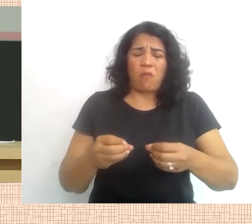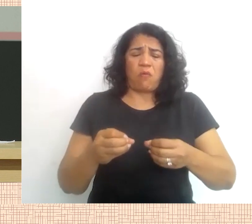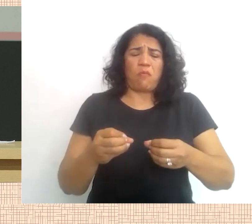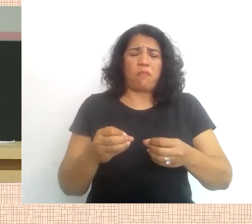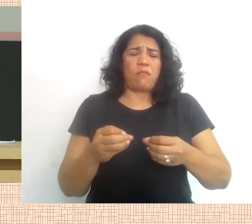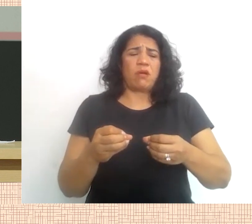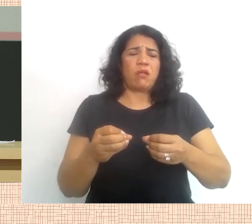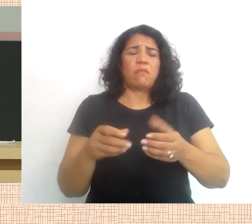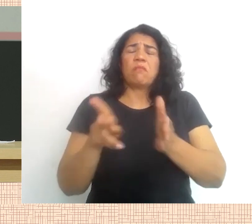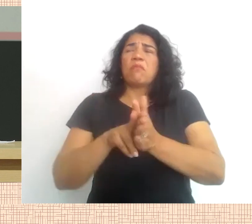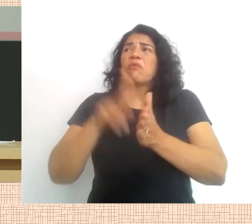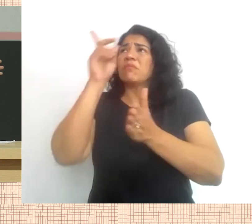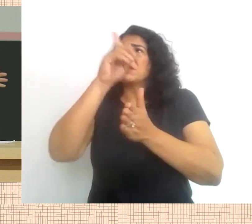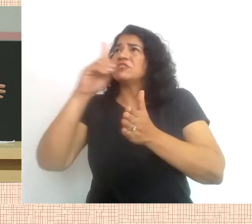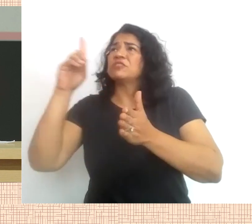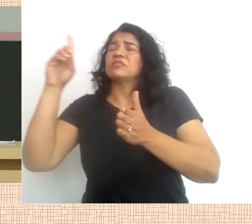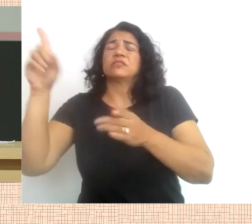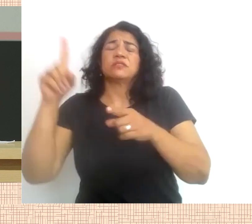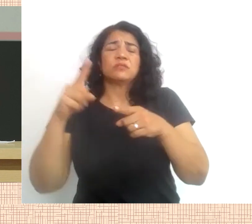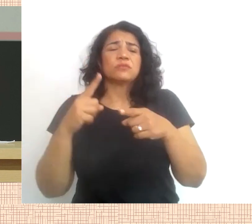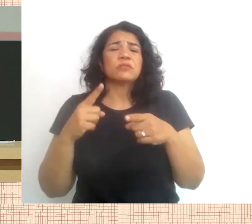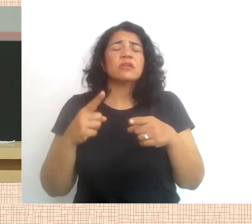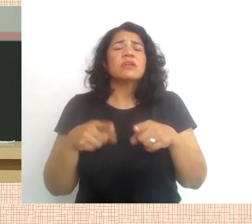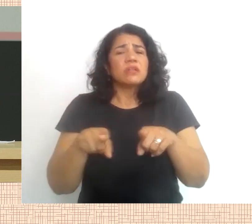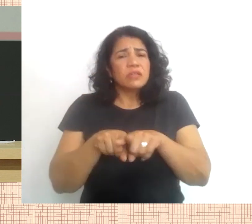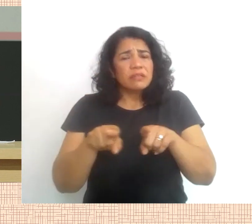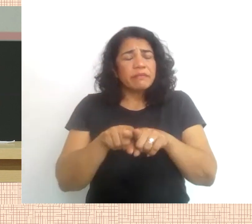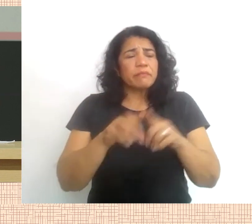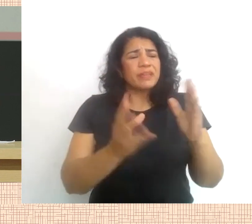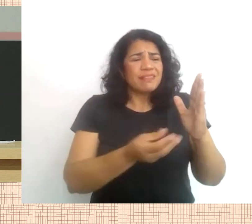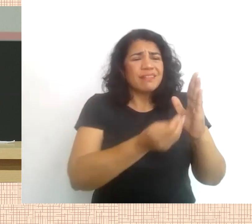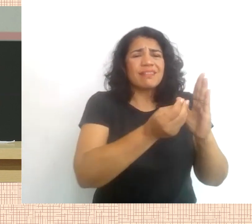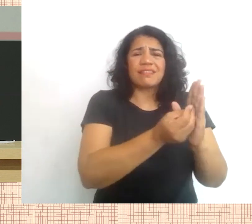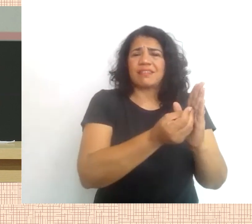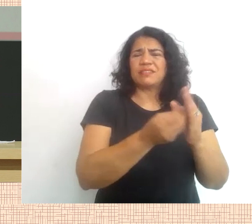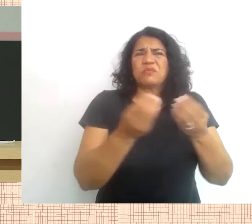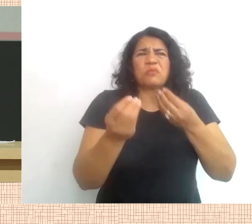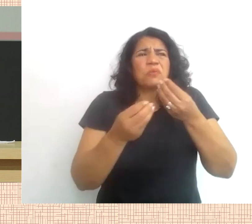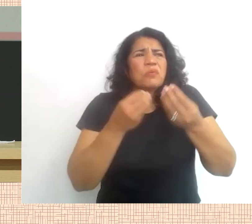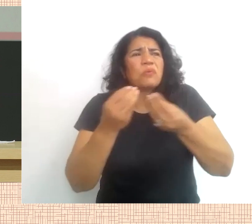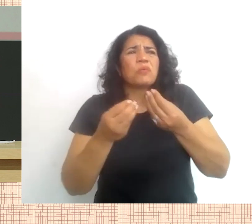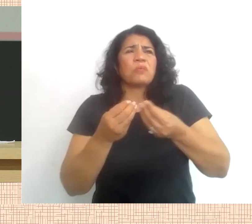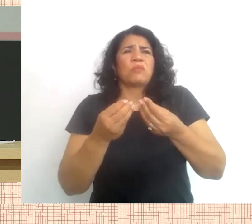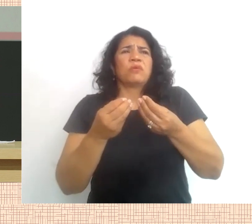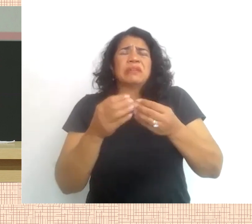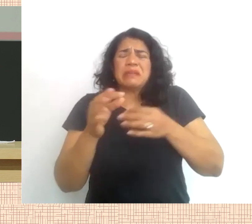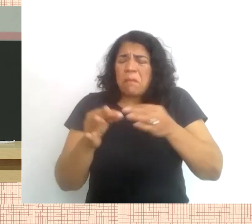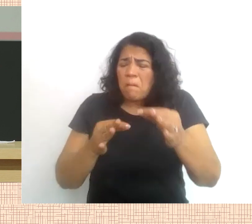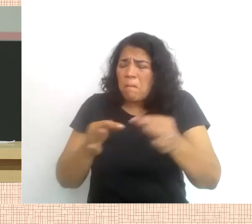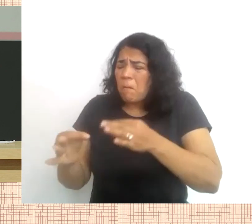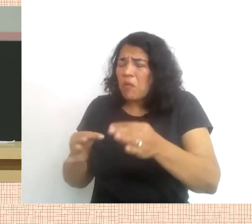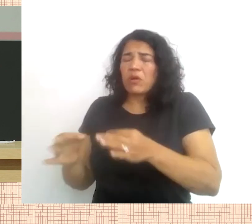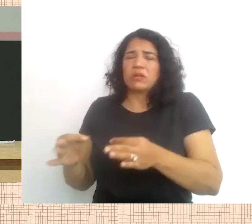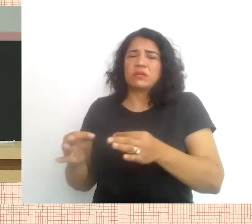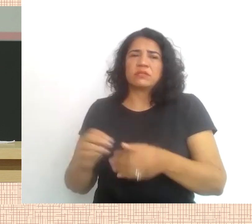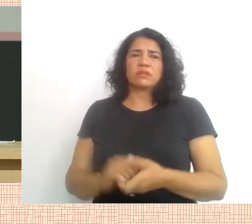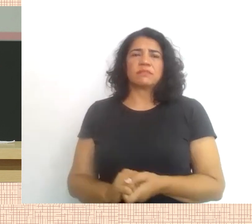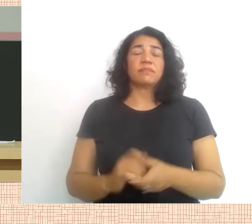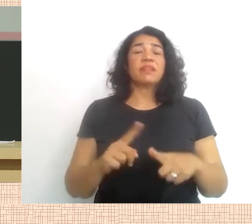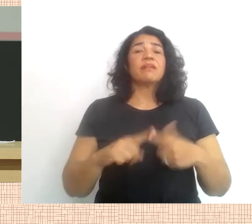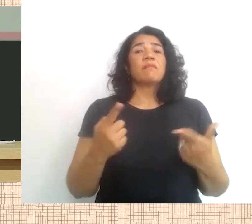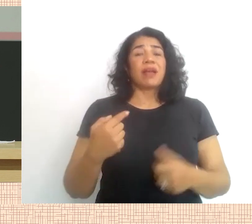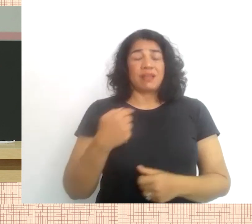Vocês sabiam que todas as igrejas vinculadas à obra de Deus não tem